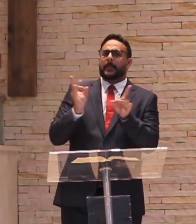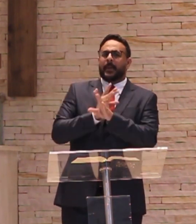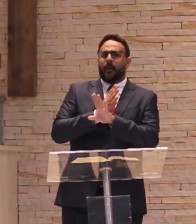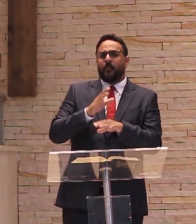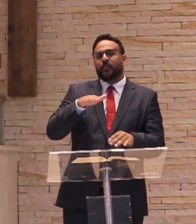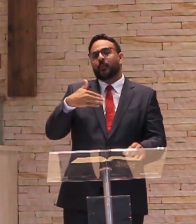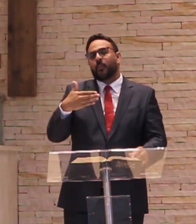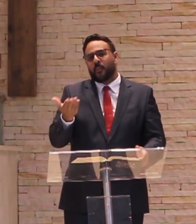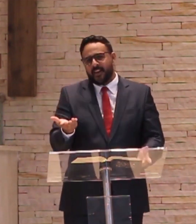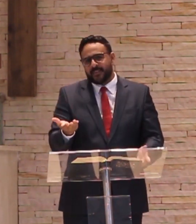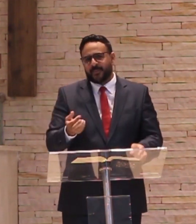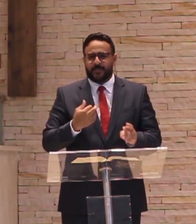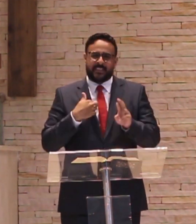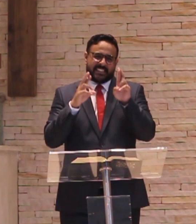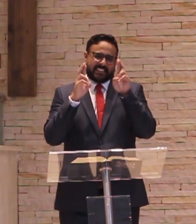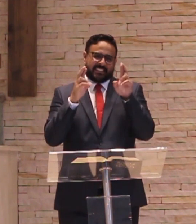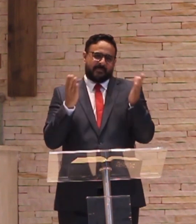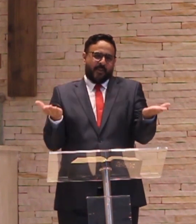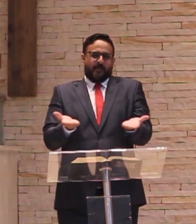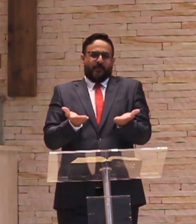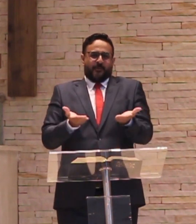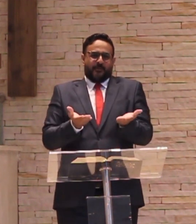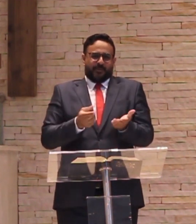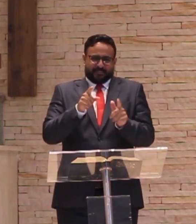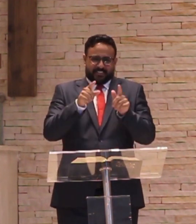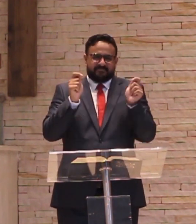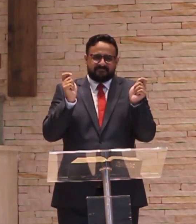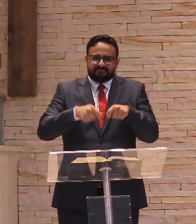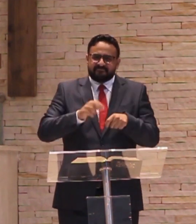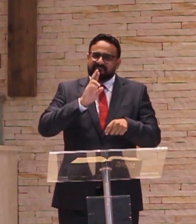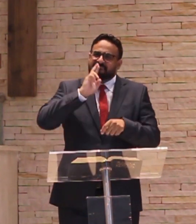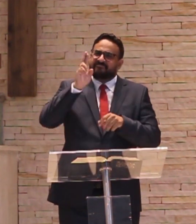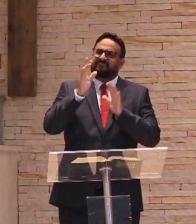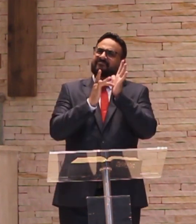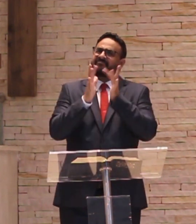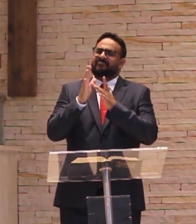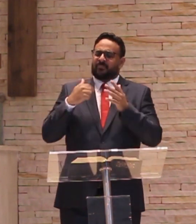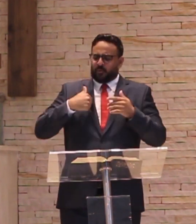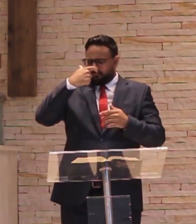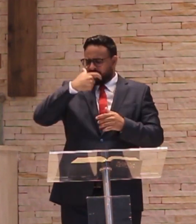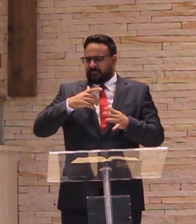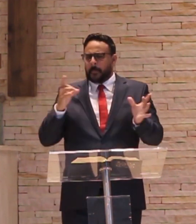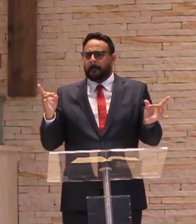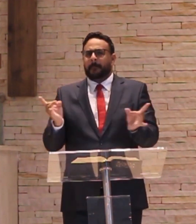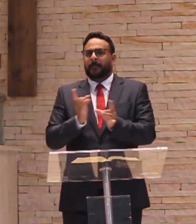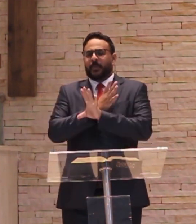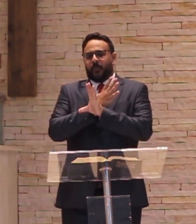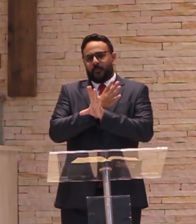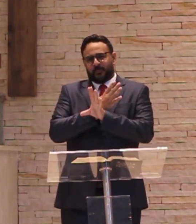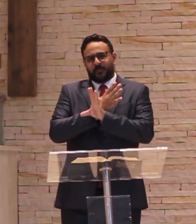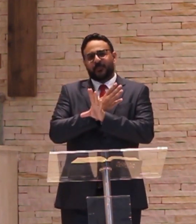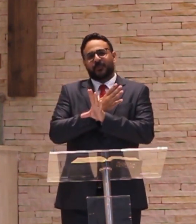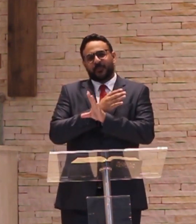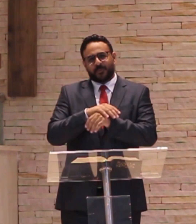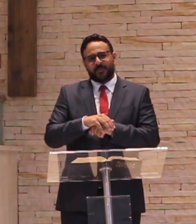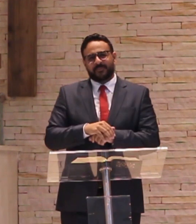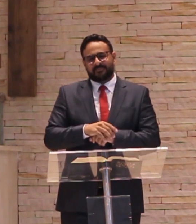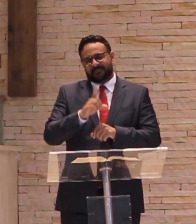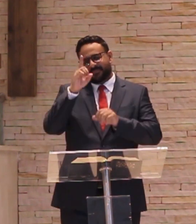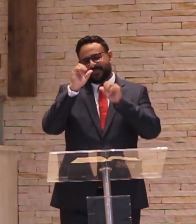estou pronto também? Quando será? Eu espero que seja hoje. Nessa noite você responda para Jesus: eu estou pronto, Senhor.